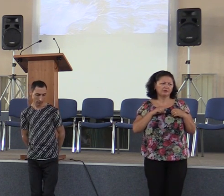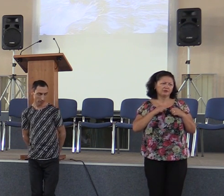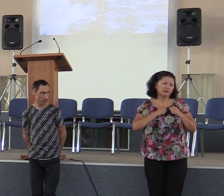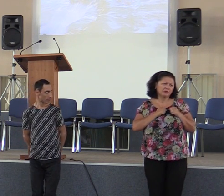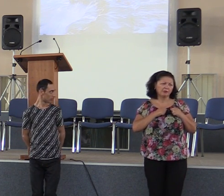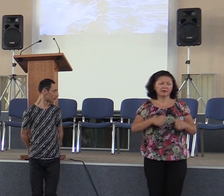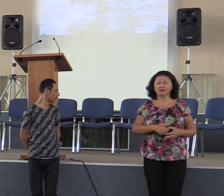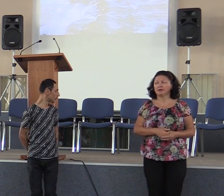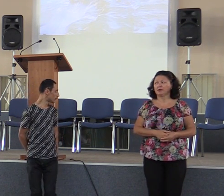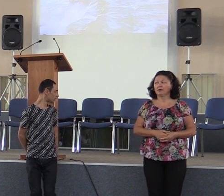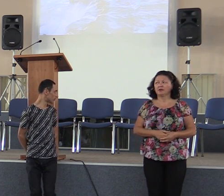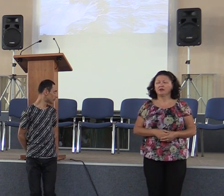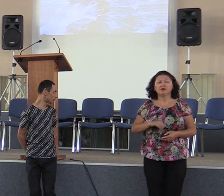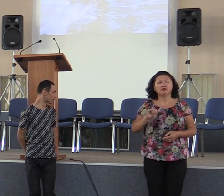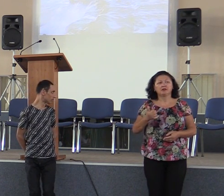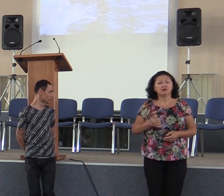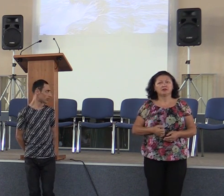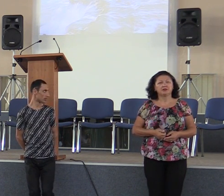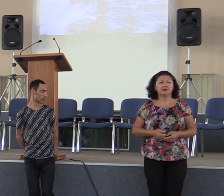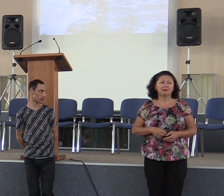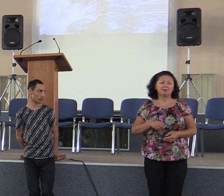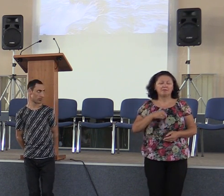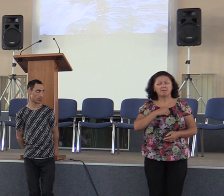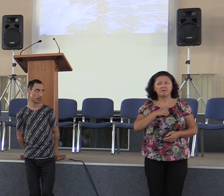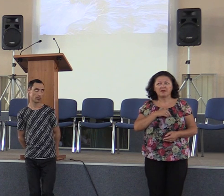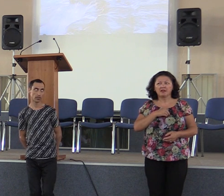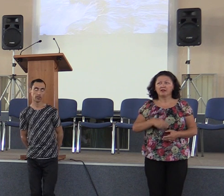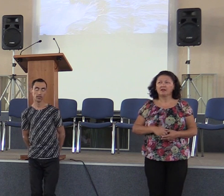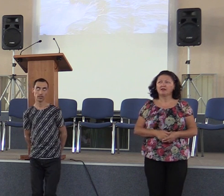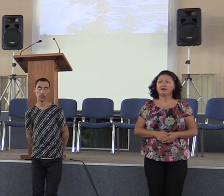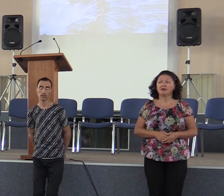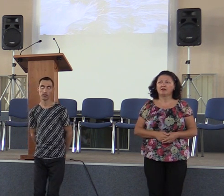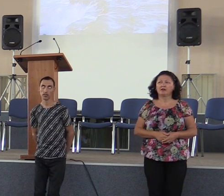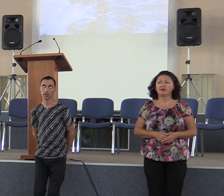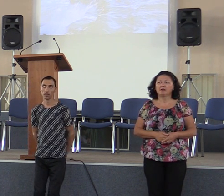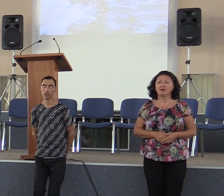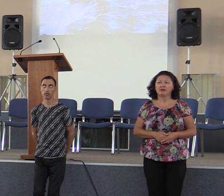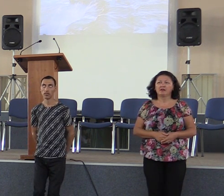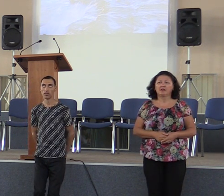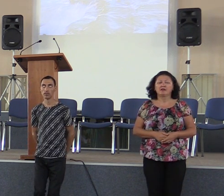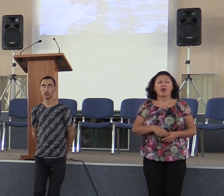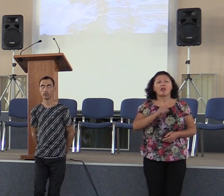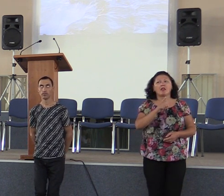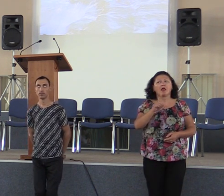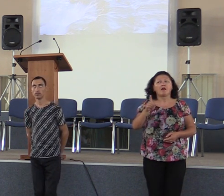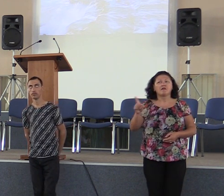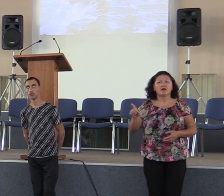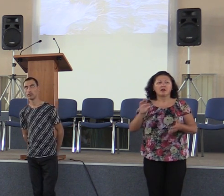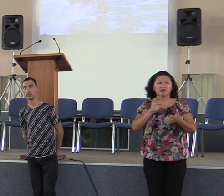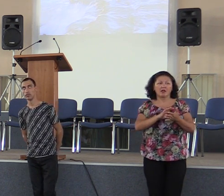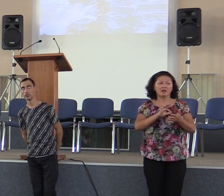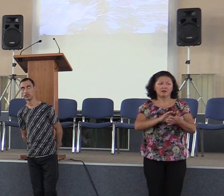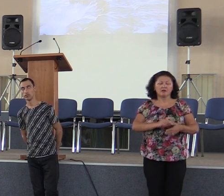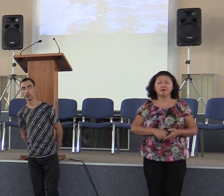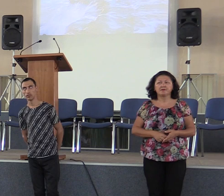încă, subliniez, încă neliniștit cum este al meu. De fiecare dată, de